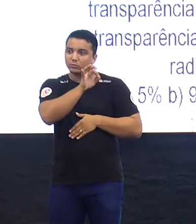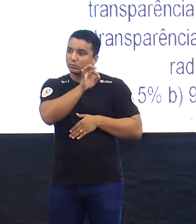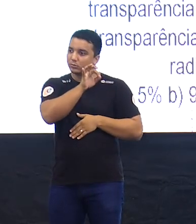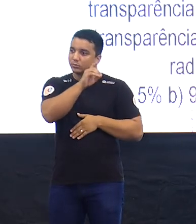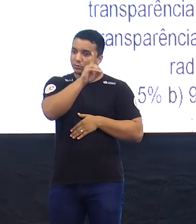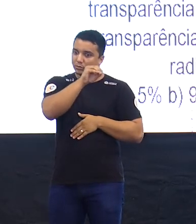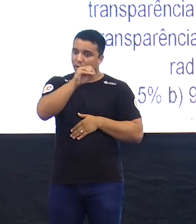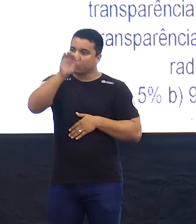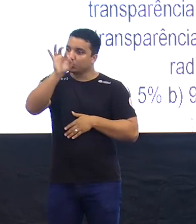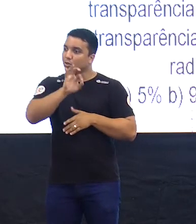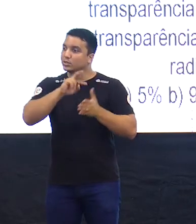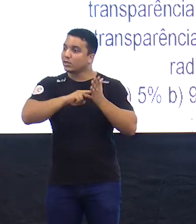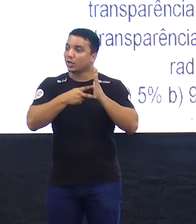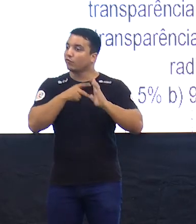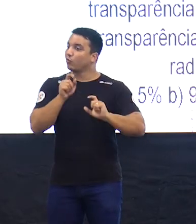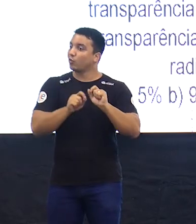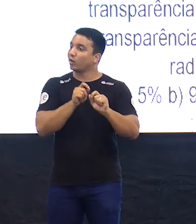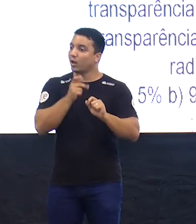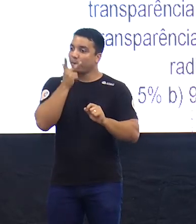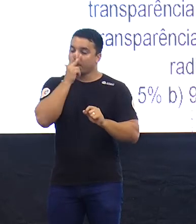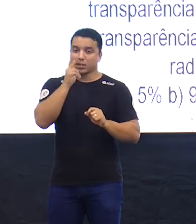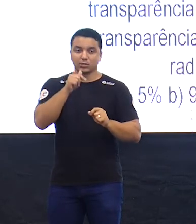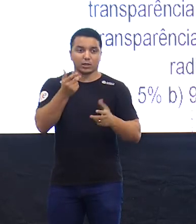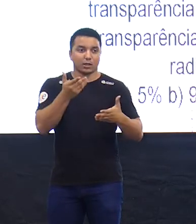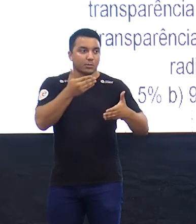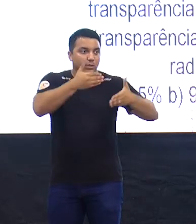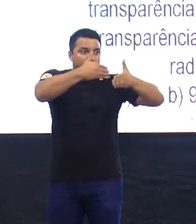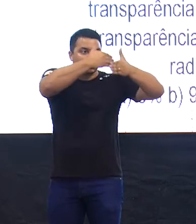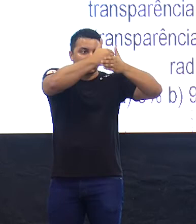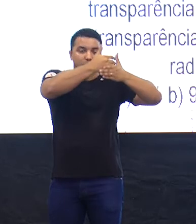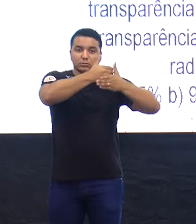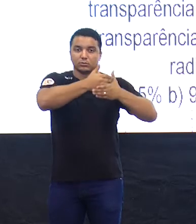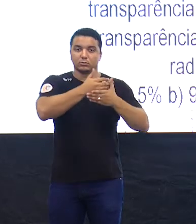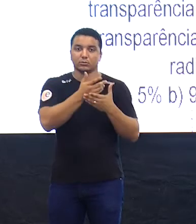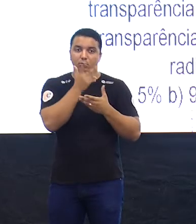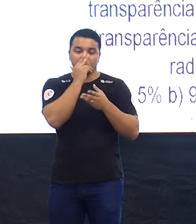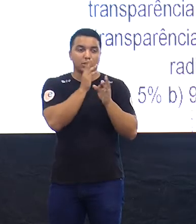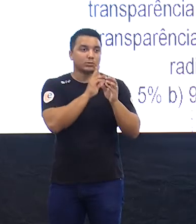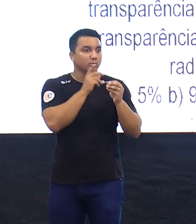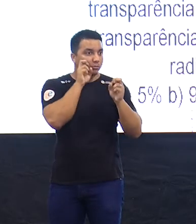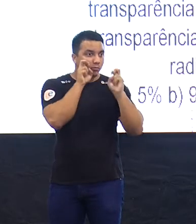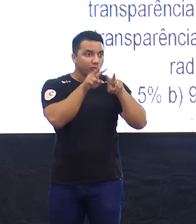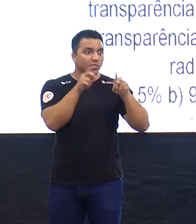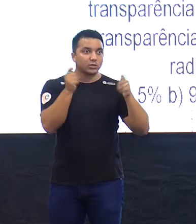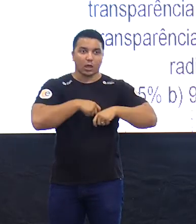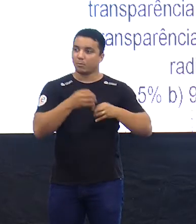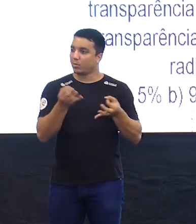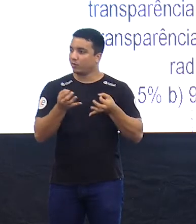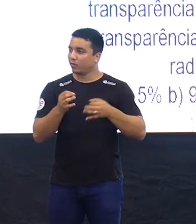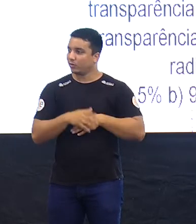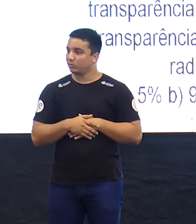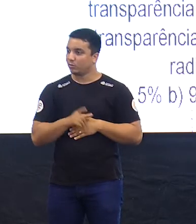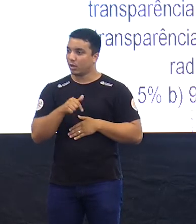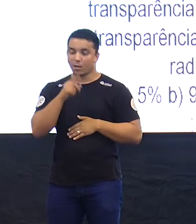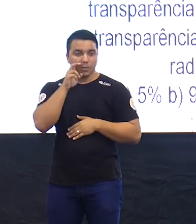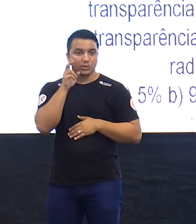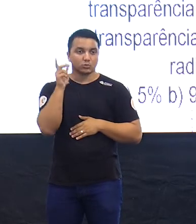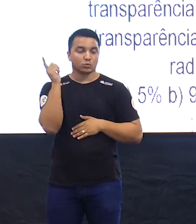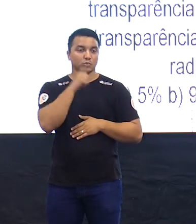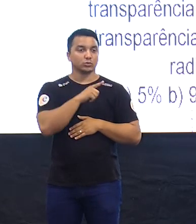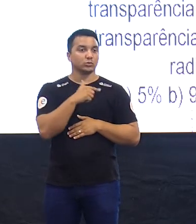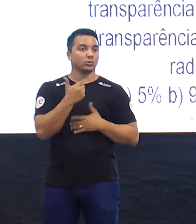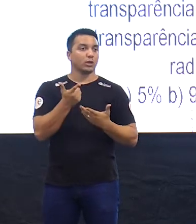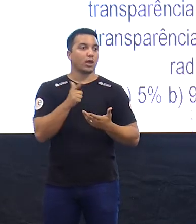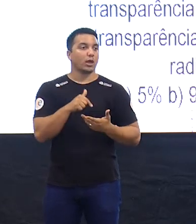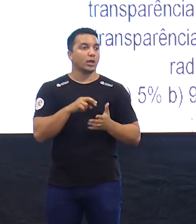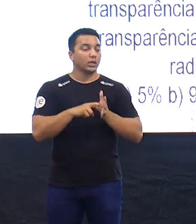100% significava dizer o quê? Que era para ficar todo transparente. Quando você diz que você colocou,